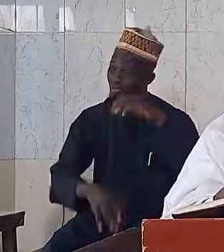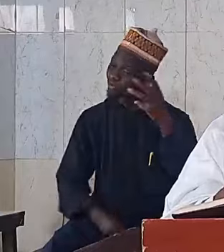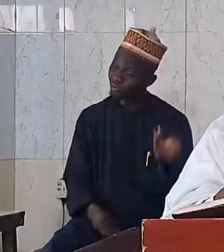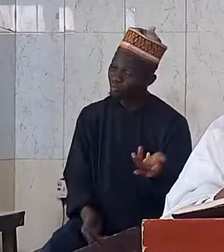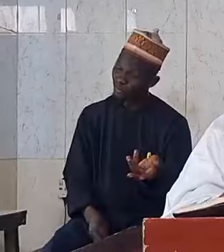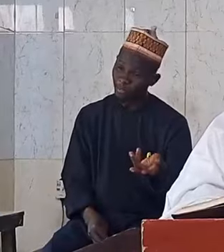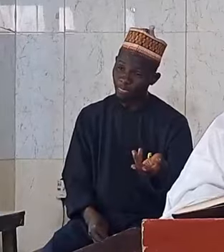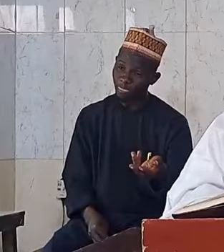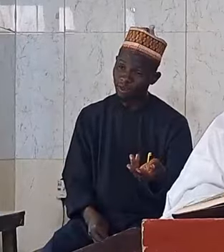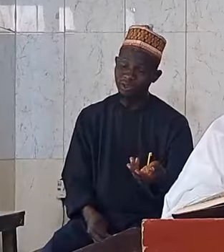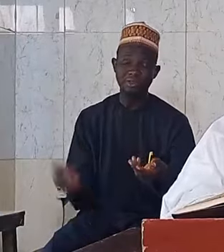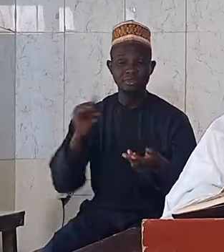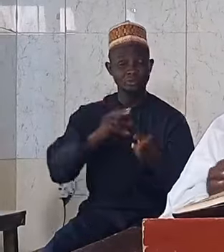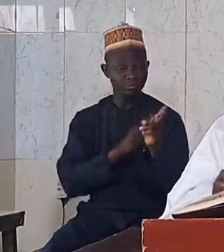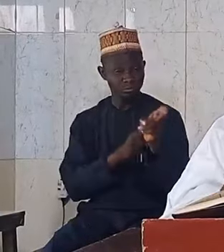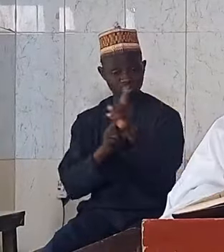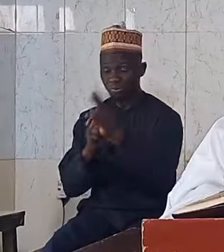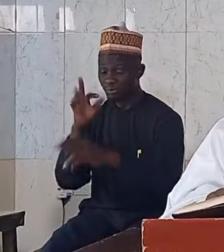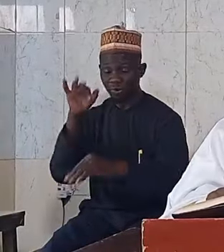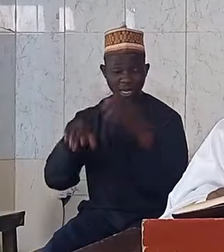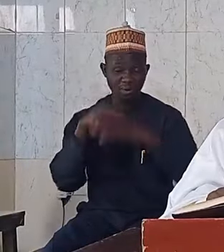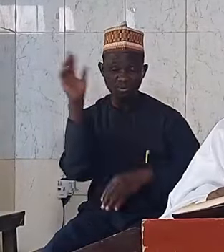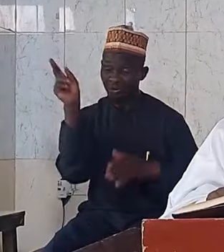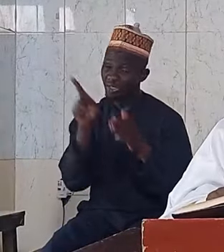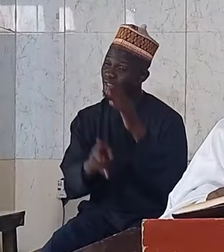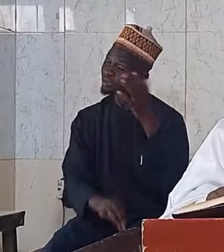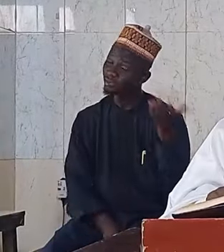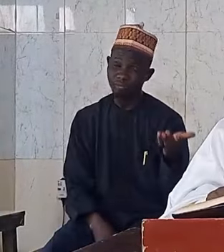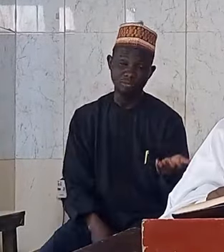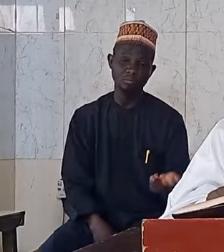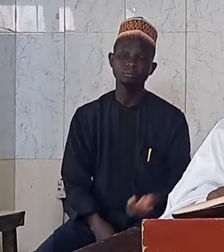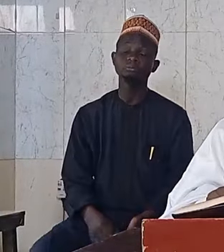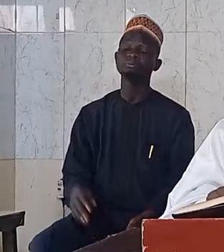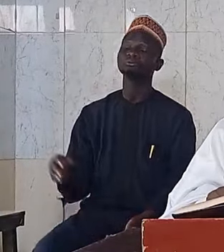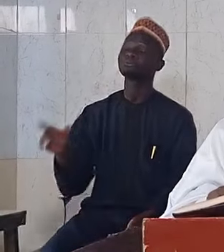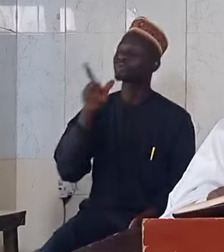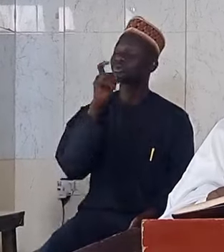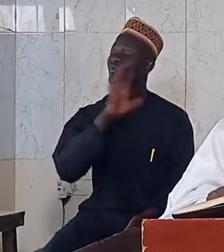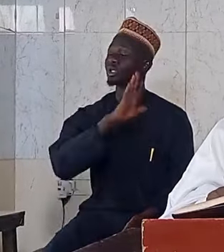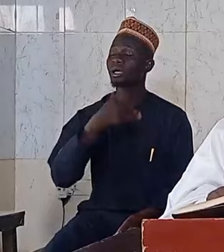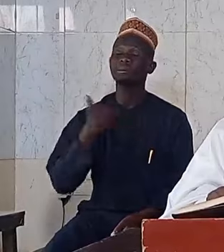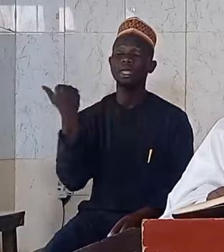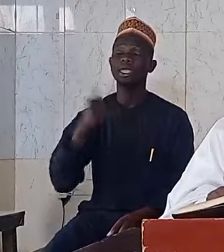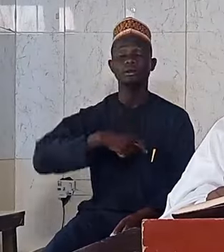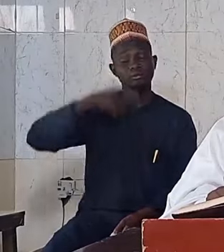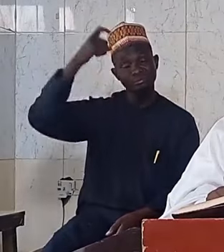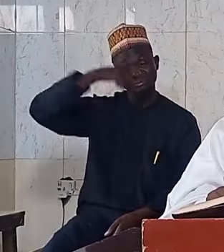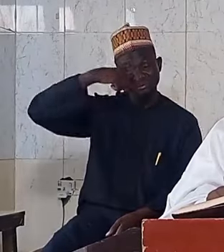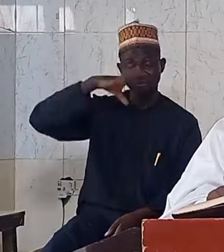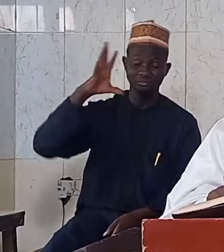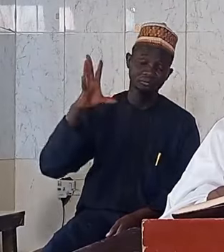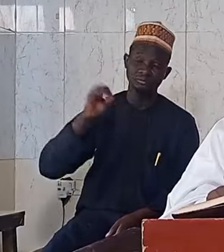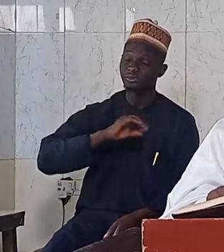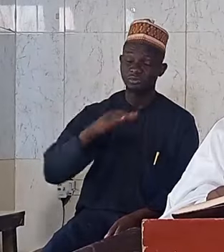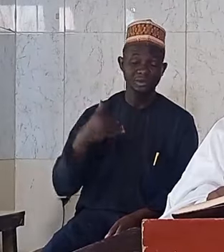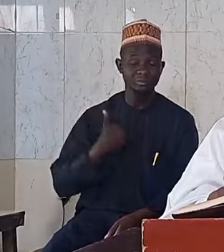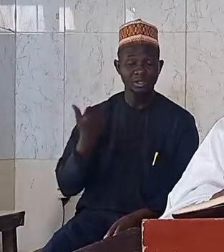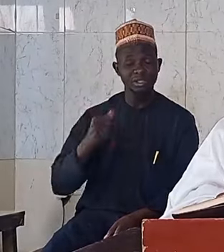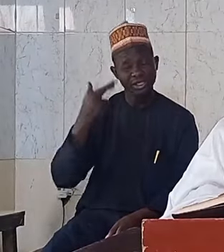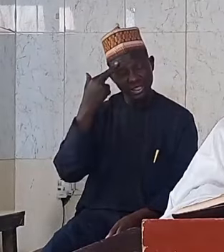ayoyin da za su biyo baya duk dai akan wannan siyaki waɗanda ba su da wata dabara shine hilatan